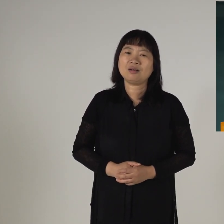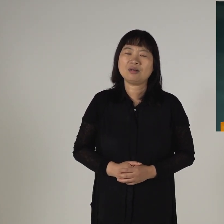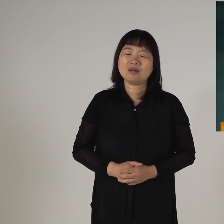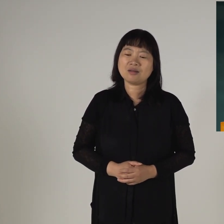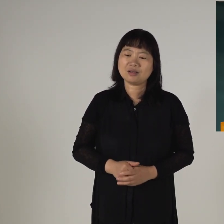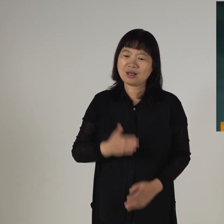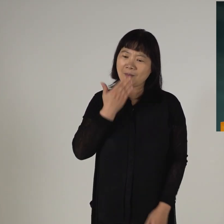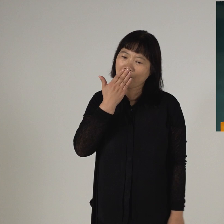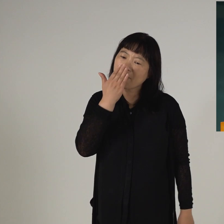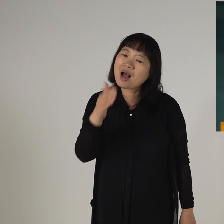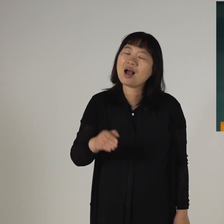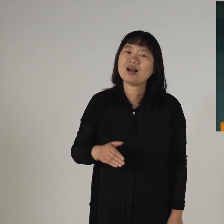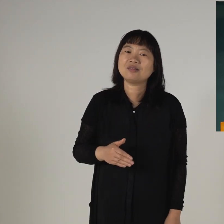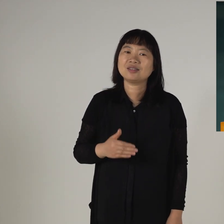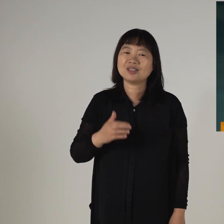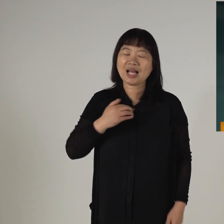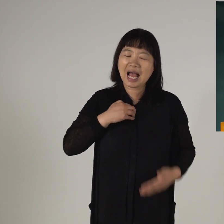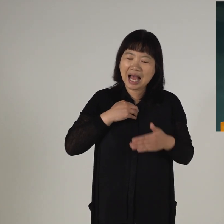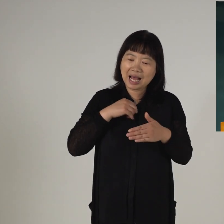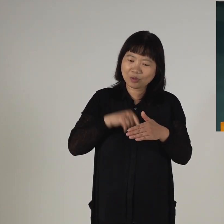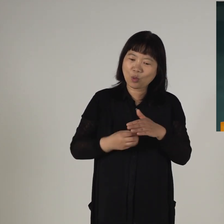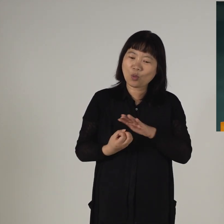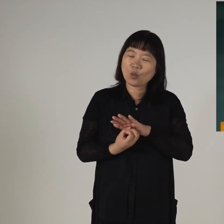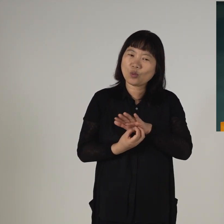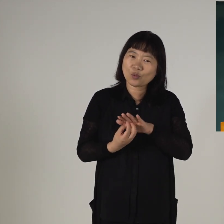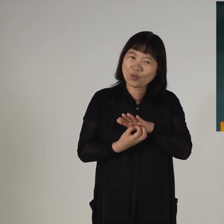말은 무슨 얘기냐면 자기들도 속내가